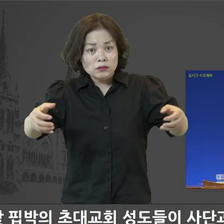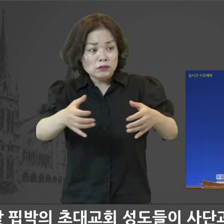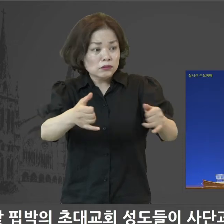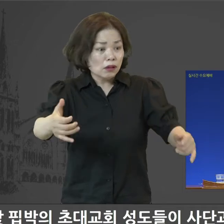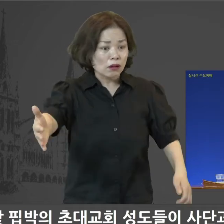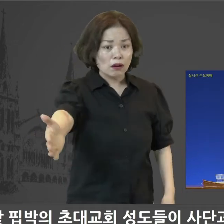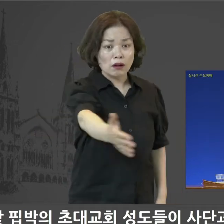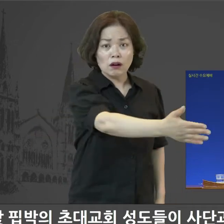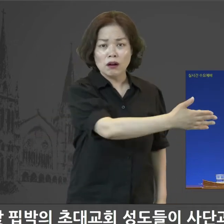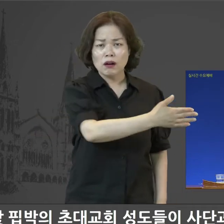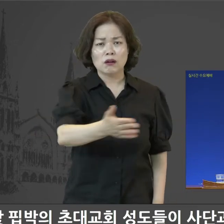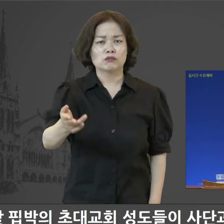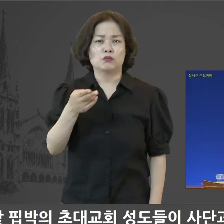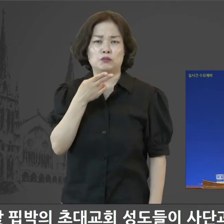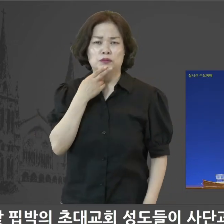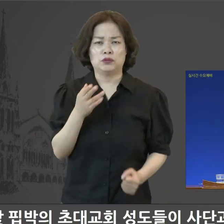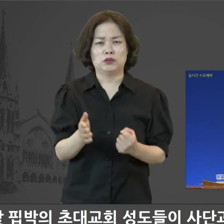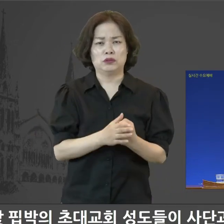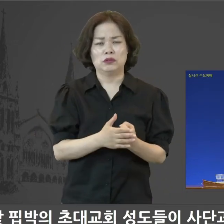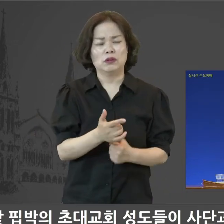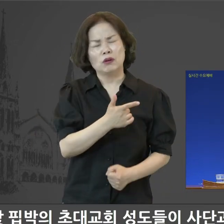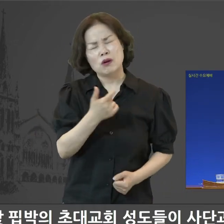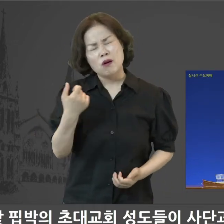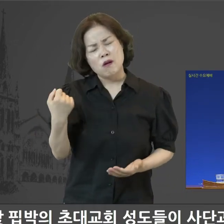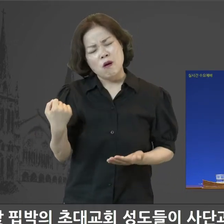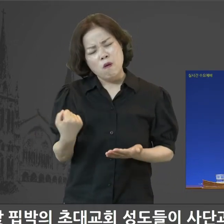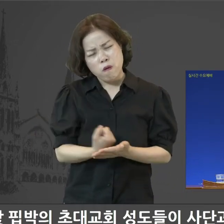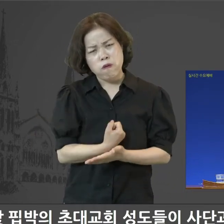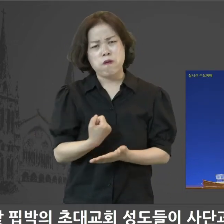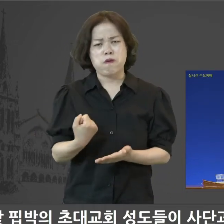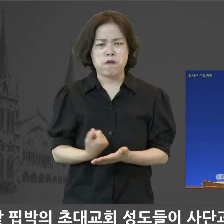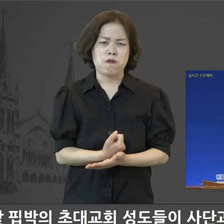자가 없으니 너무나도 안타까운 거죠.